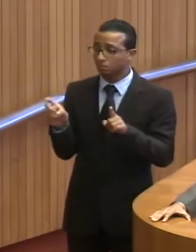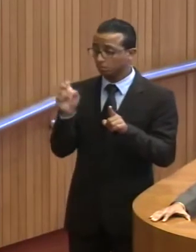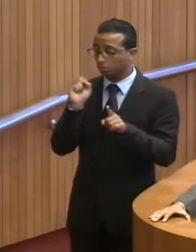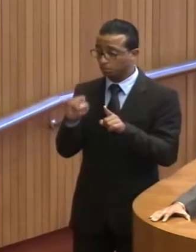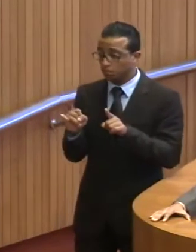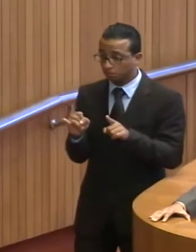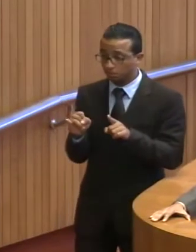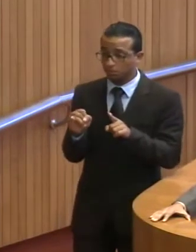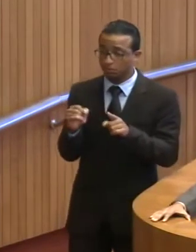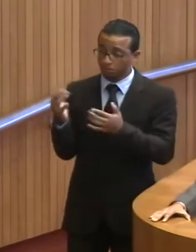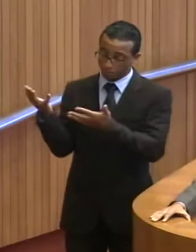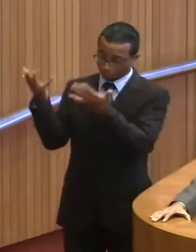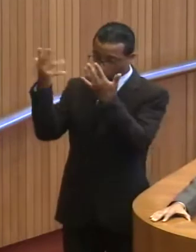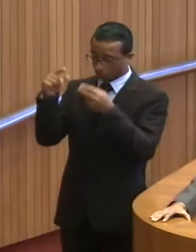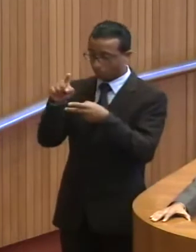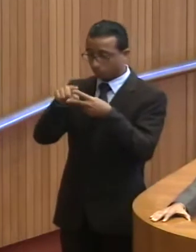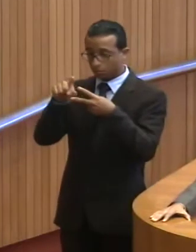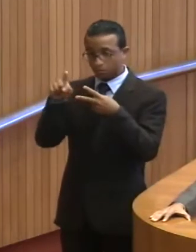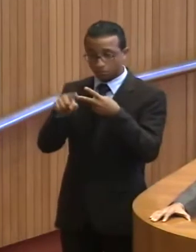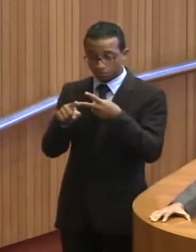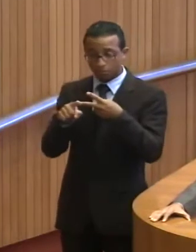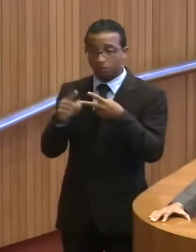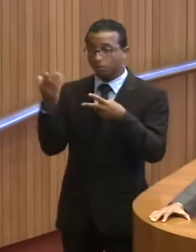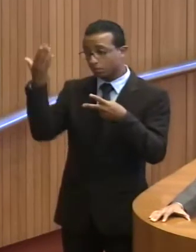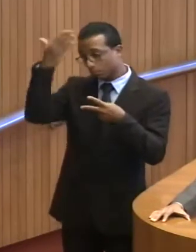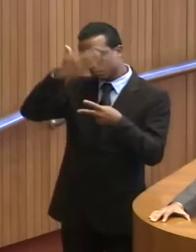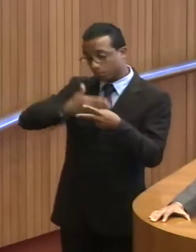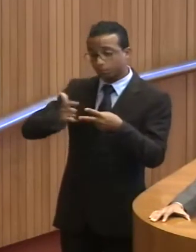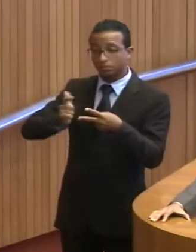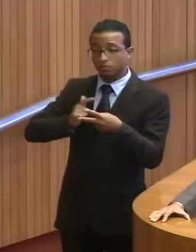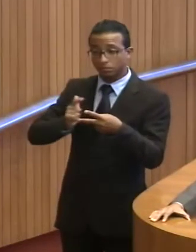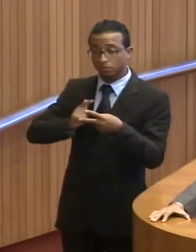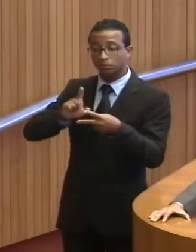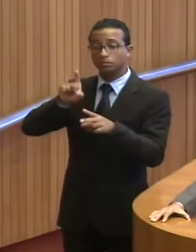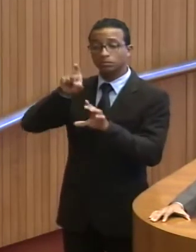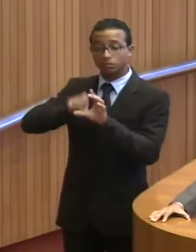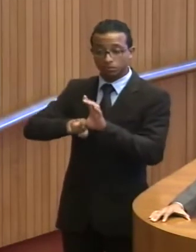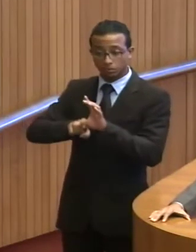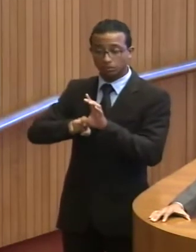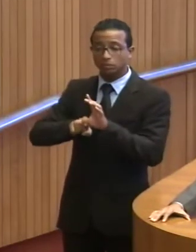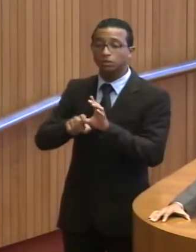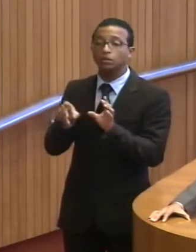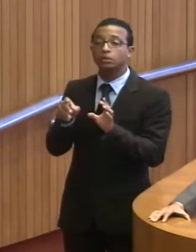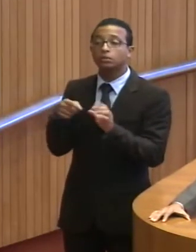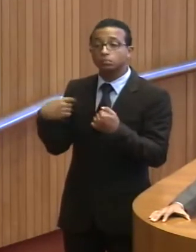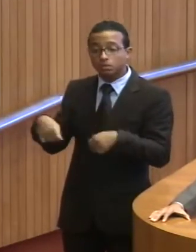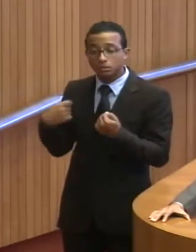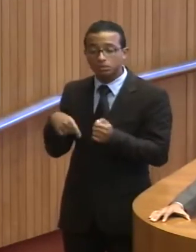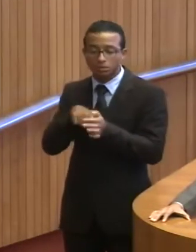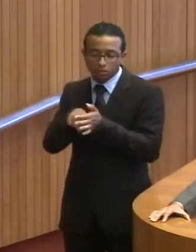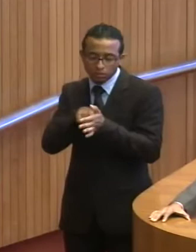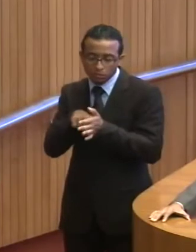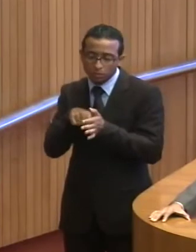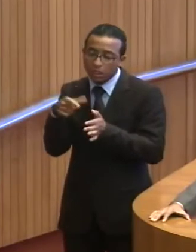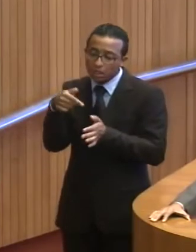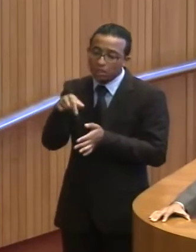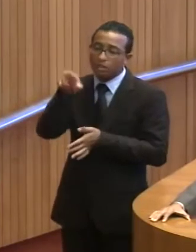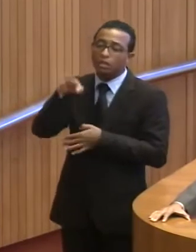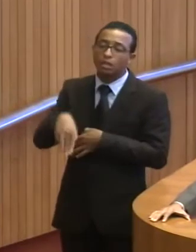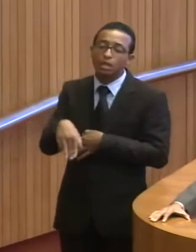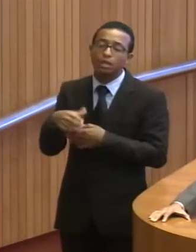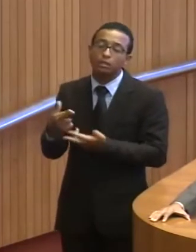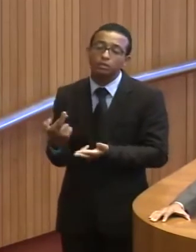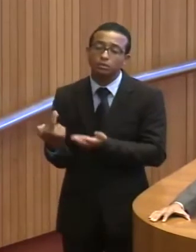fossem superadas questões acima e comprovada a existência de débito, restaria avaliar a responsabilidade